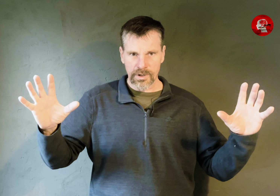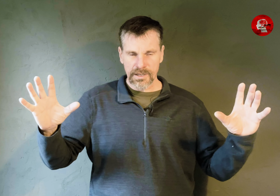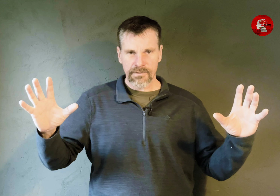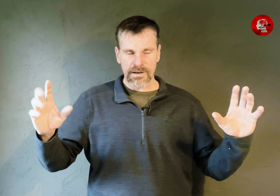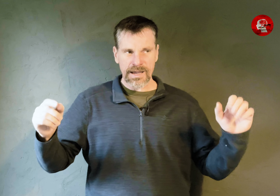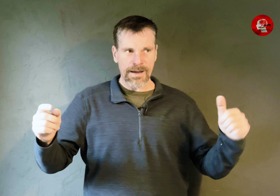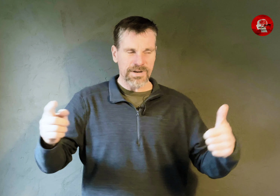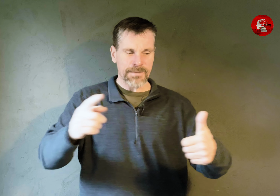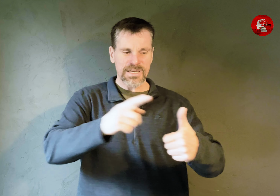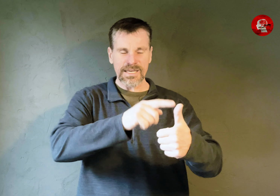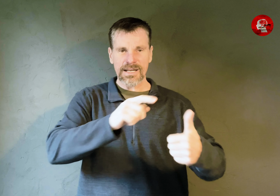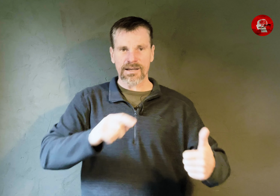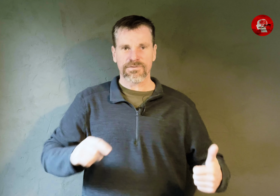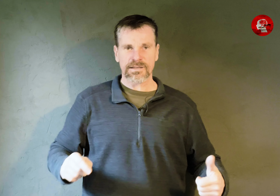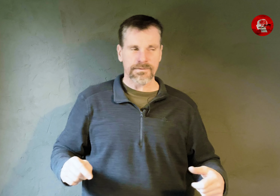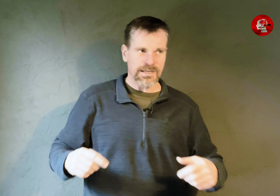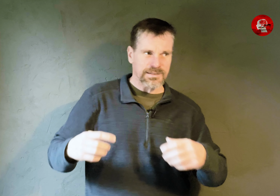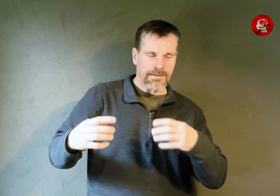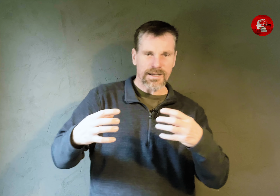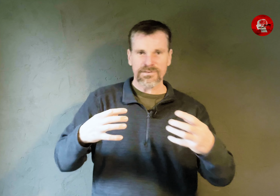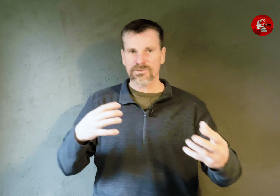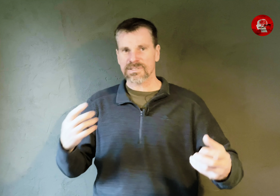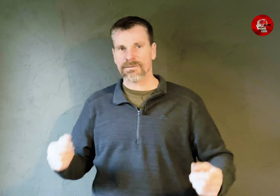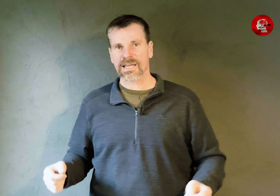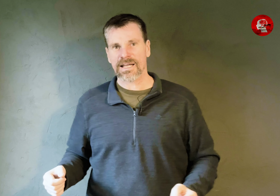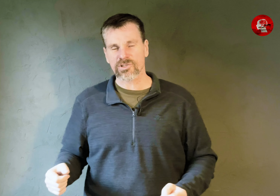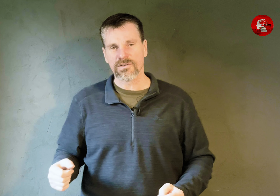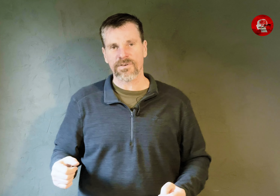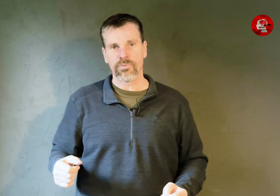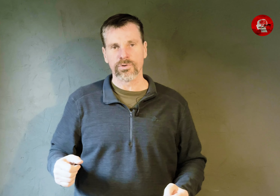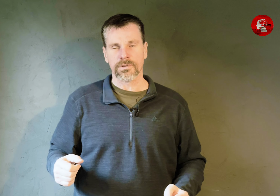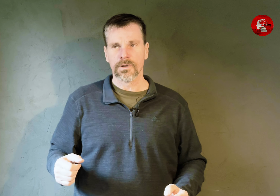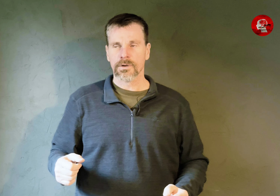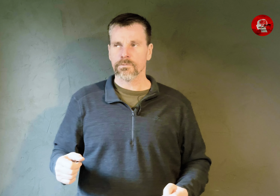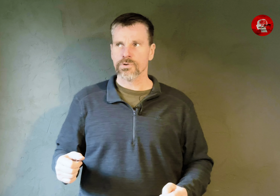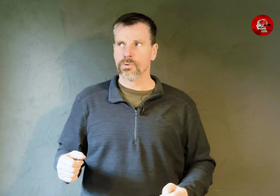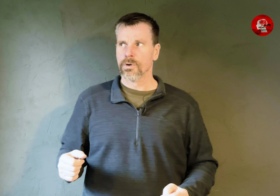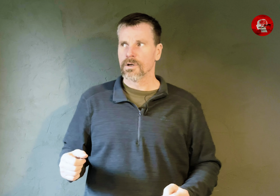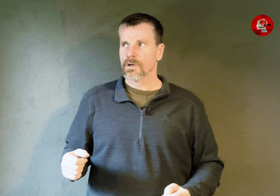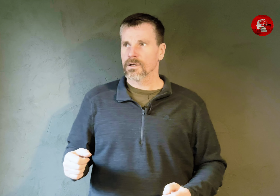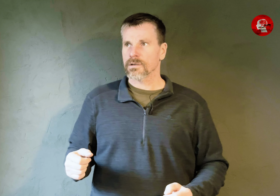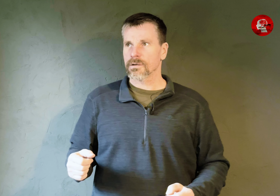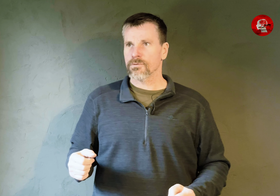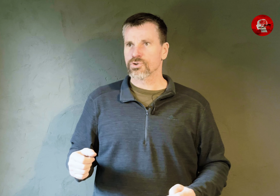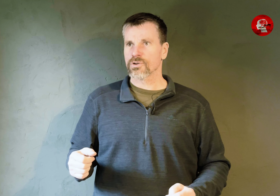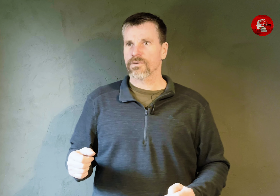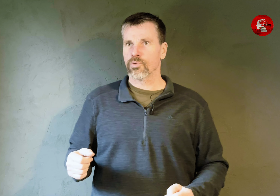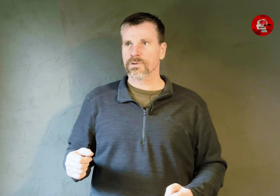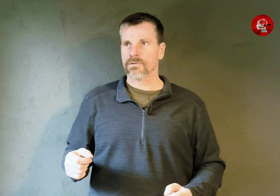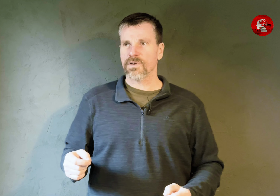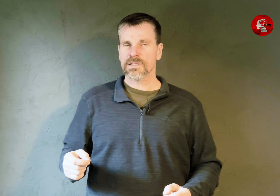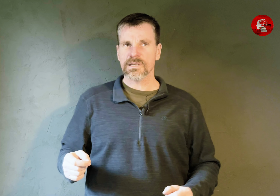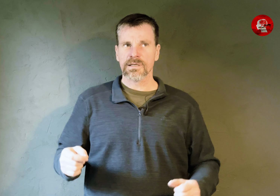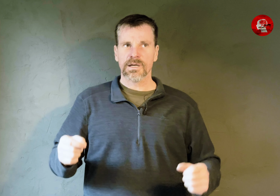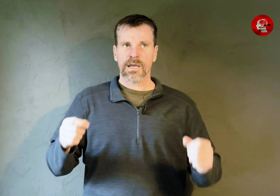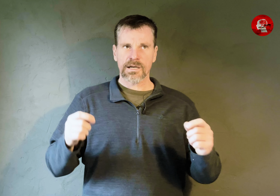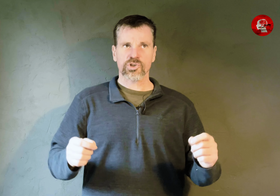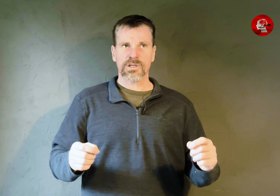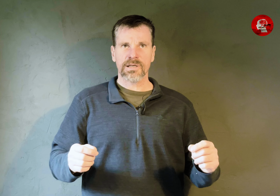weil wir haben bei der bg nachgefragt haben sagt sag mal wieso ist dann der kantenschliff verboten wieso ist doch nicht verboten wenn die hersteller